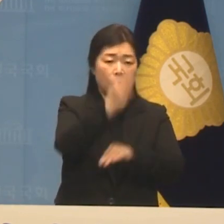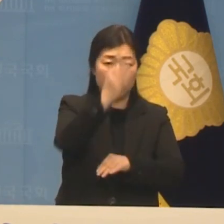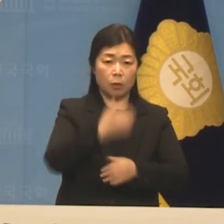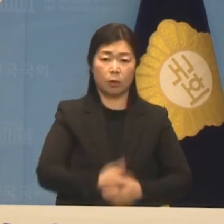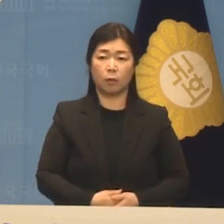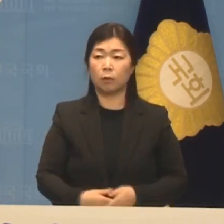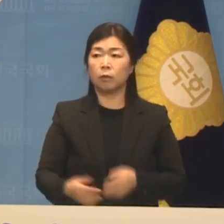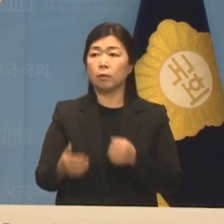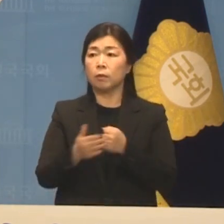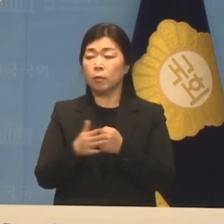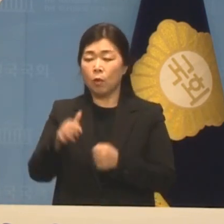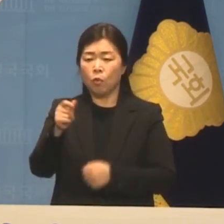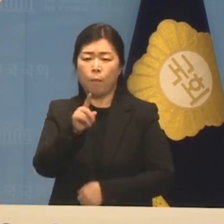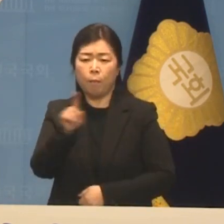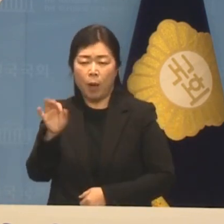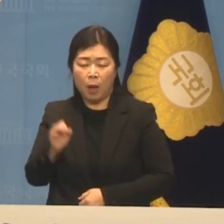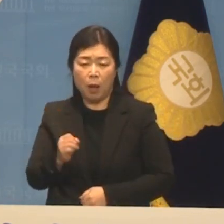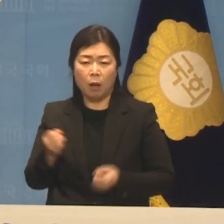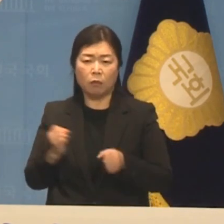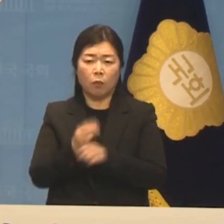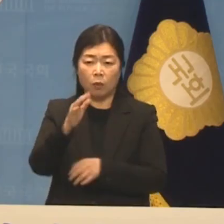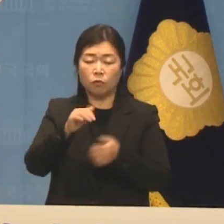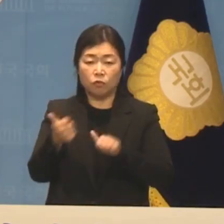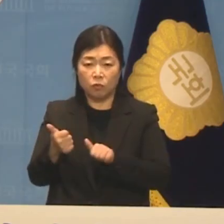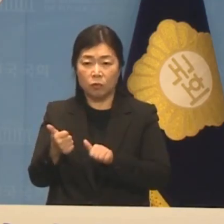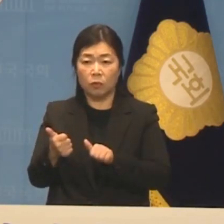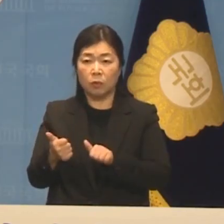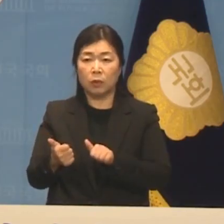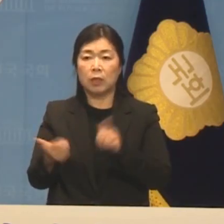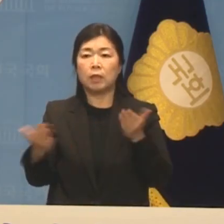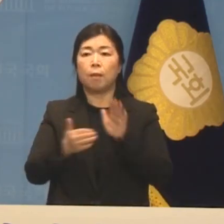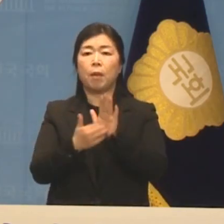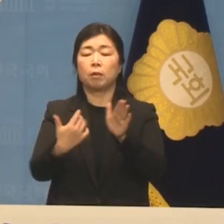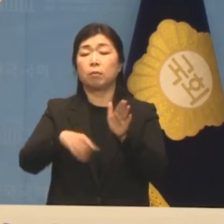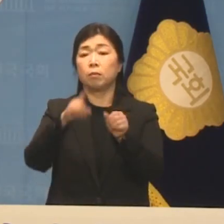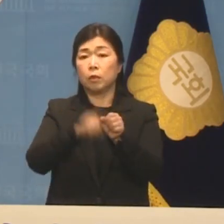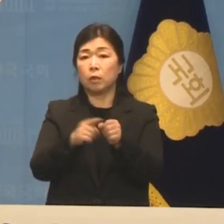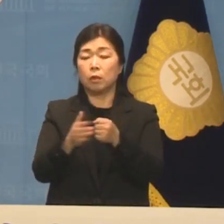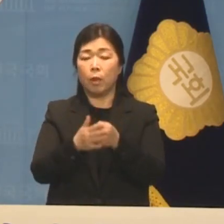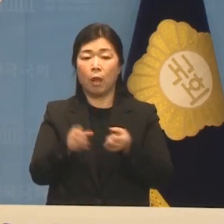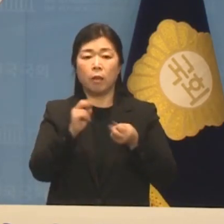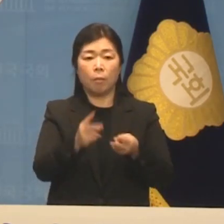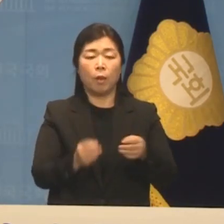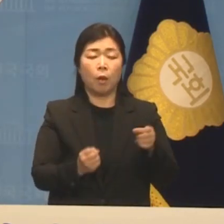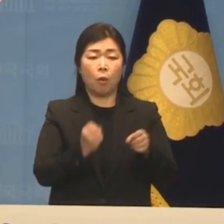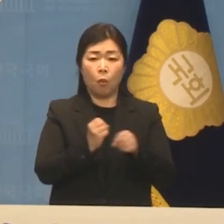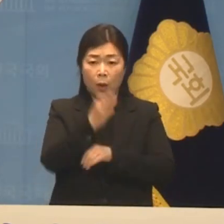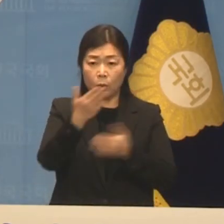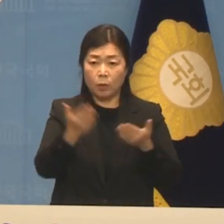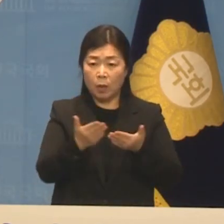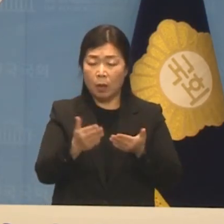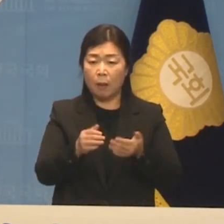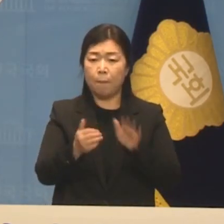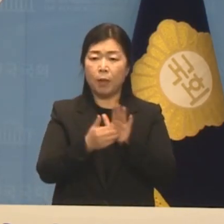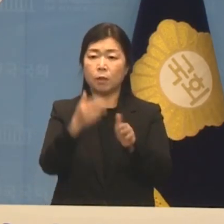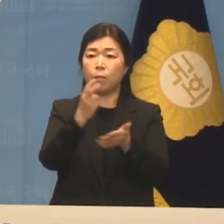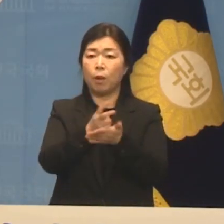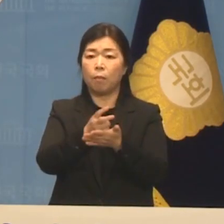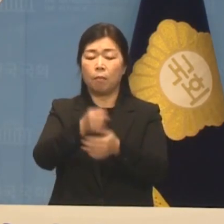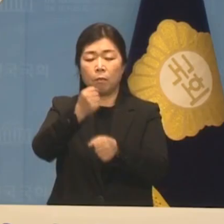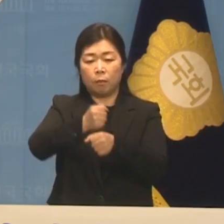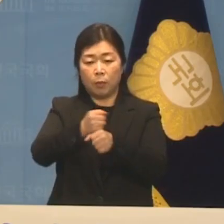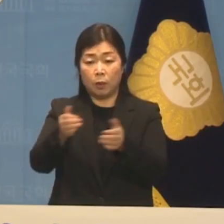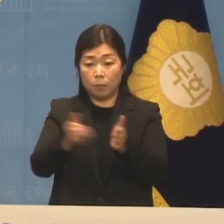이에 저는 쿠팡 가로사와 같은 사태를 미연에 방지하고자 택배 가로사 방지법을 발의하게